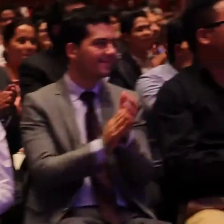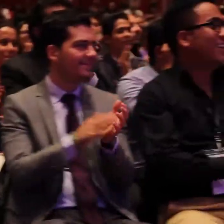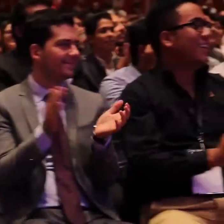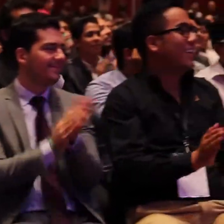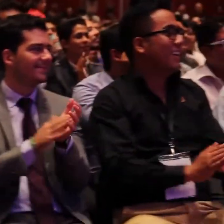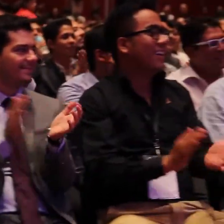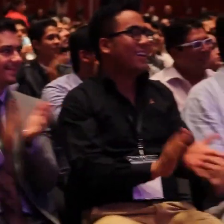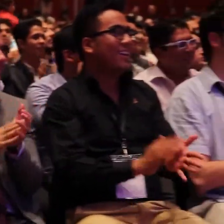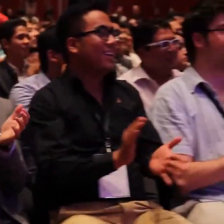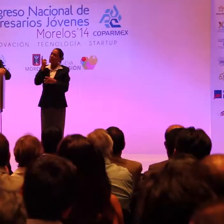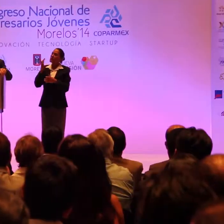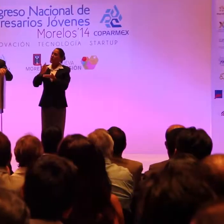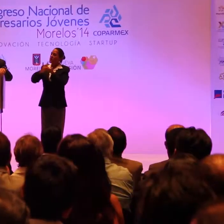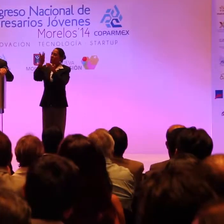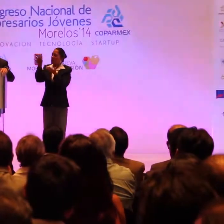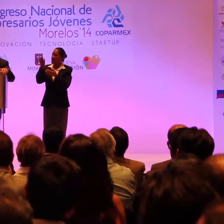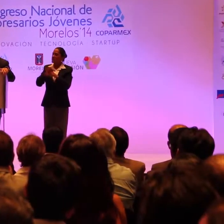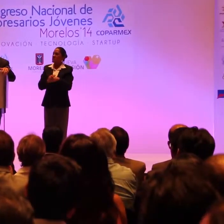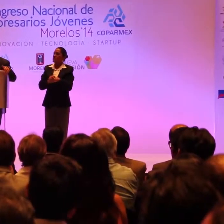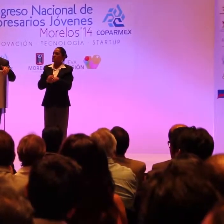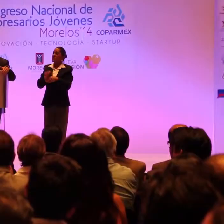Morelos.